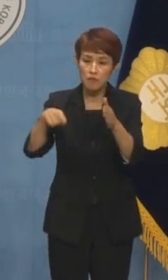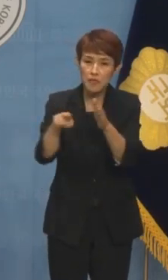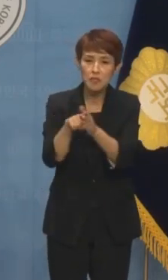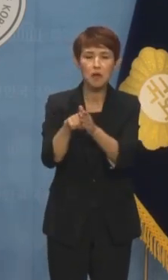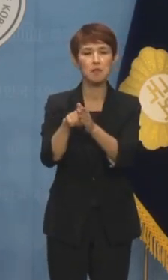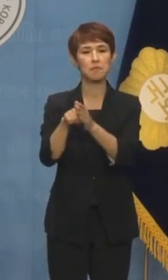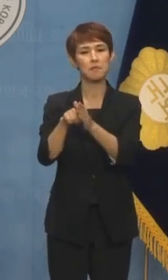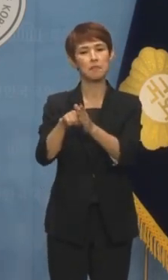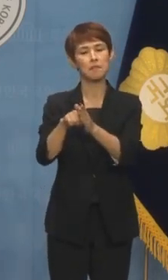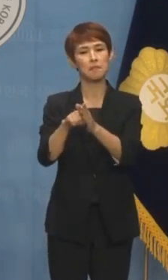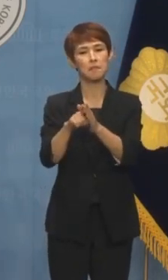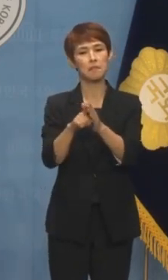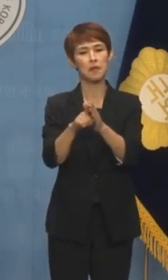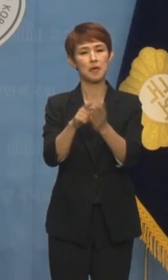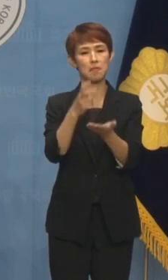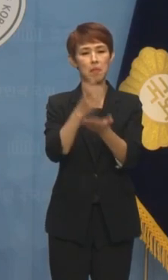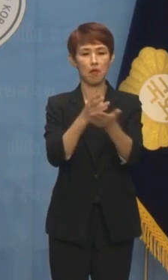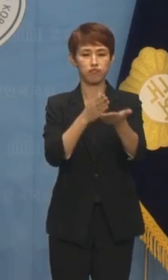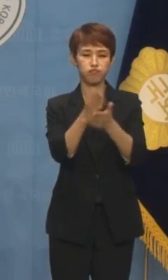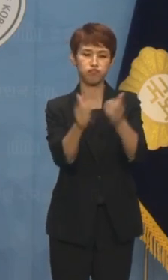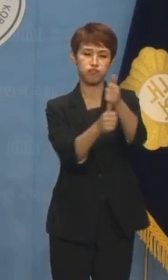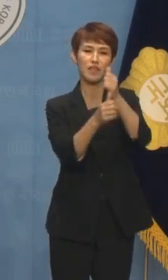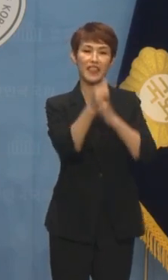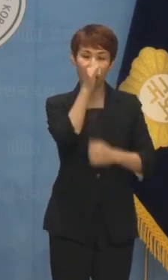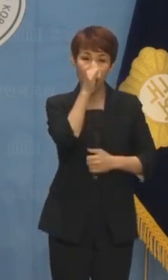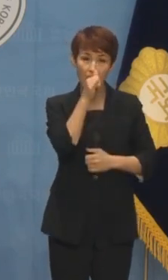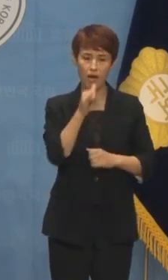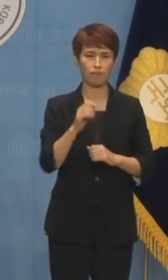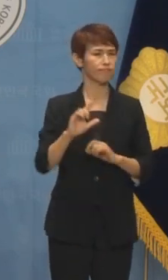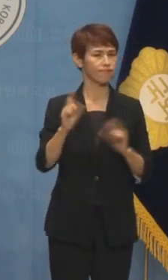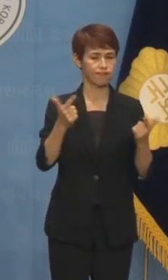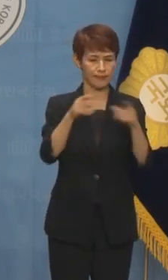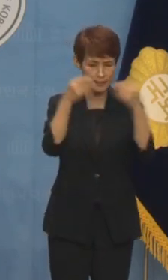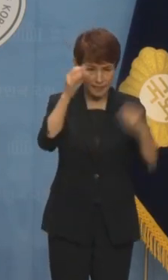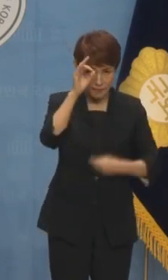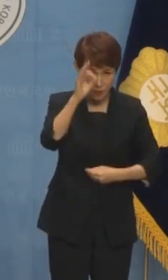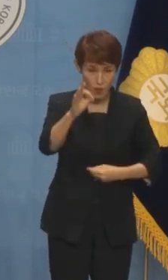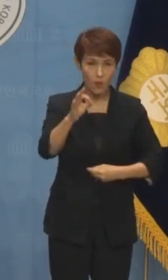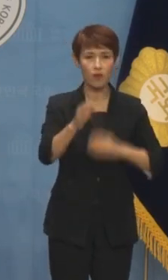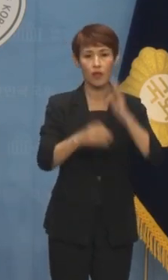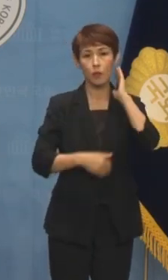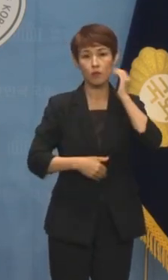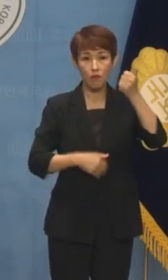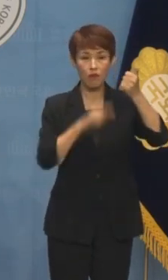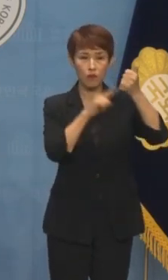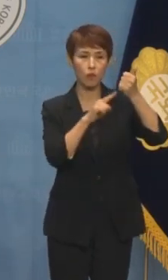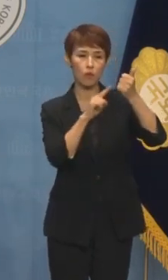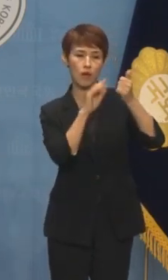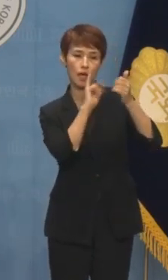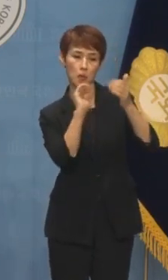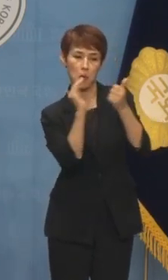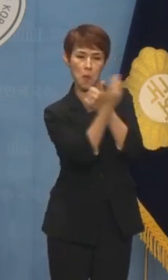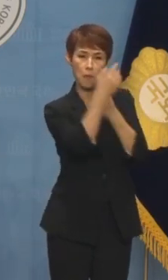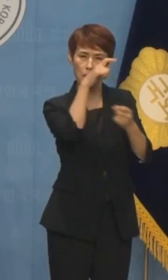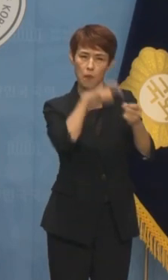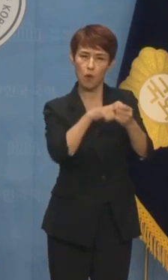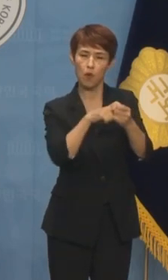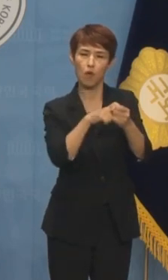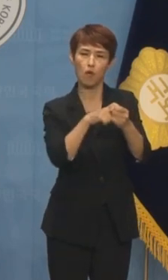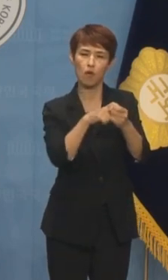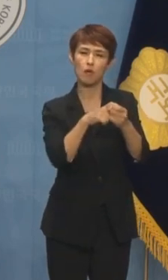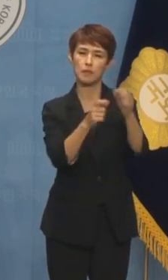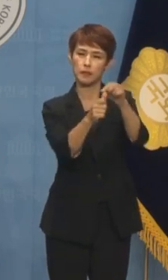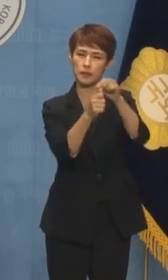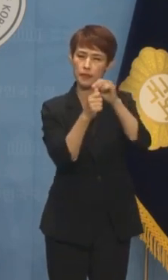설치한 것이라고 강변했지만 사실 대통령과 그 가족의 안위를 위해서 설치한 것에